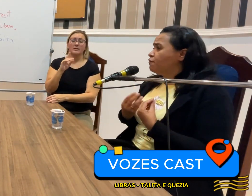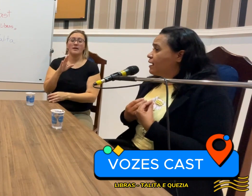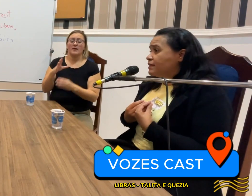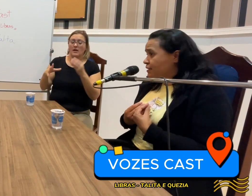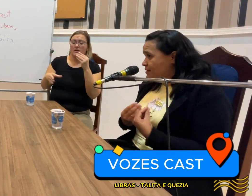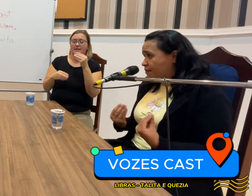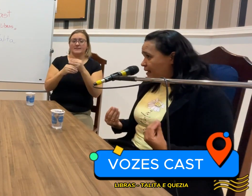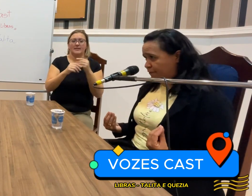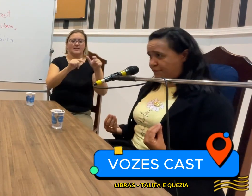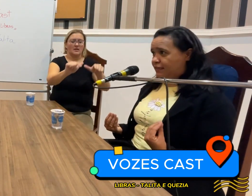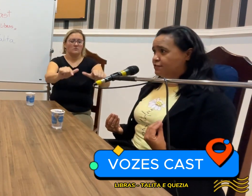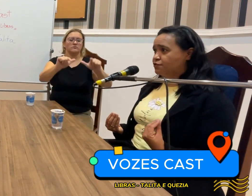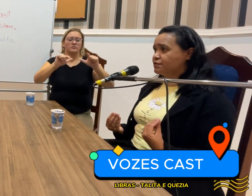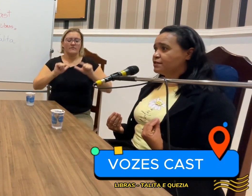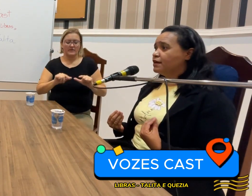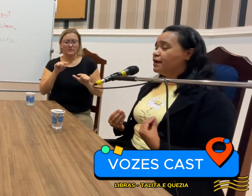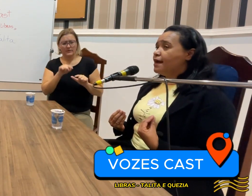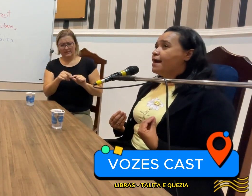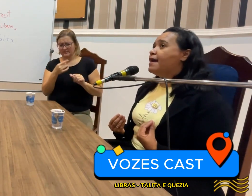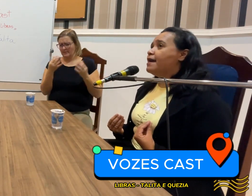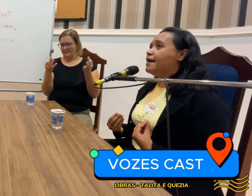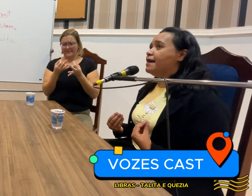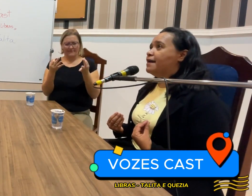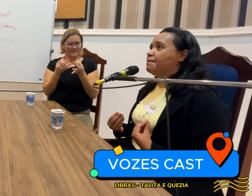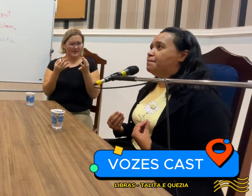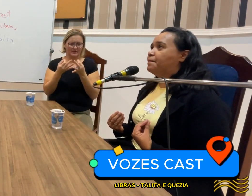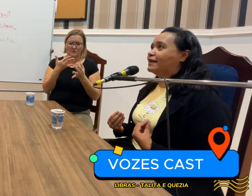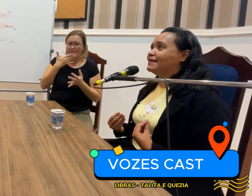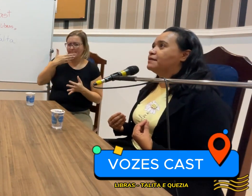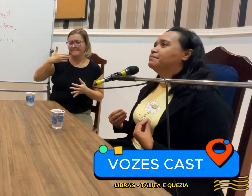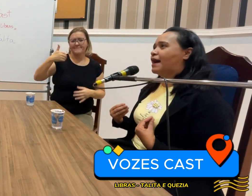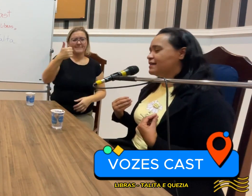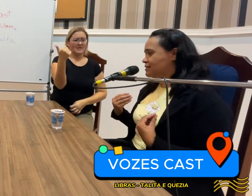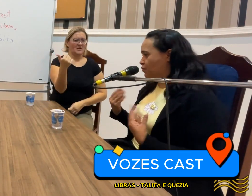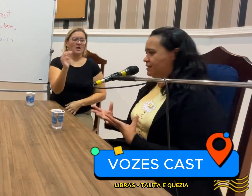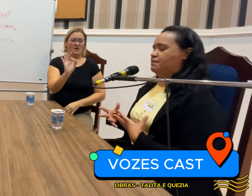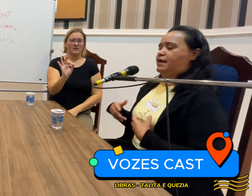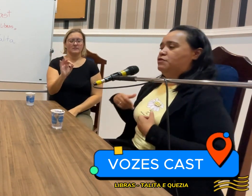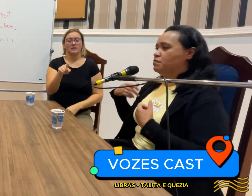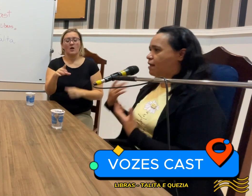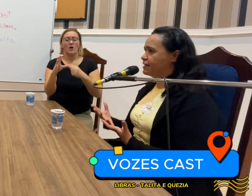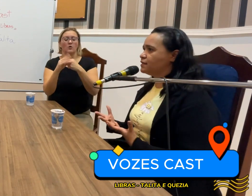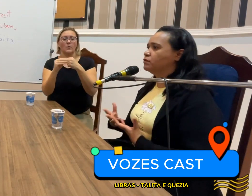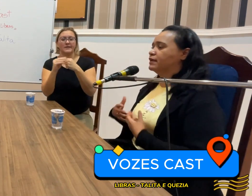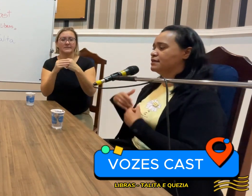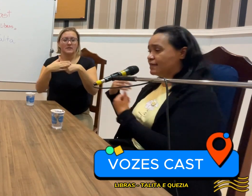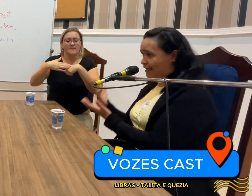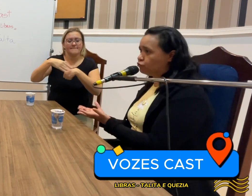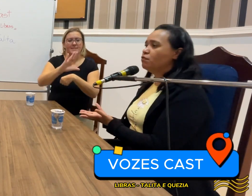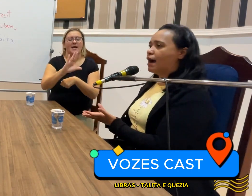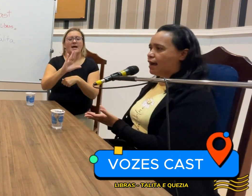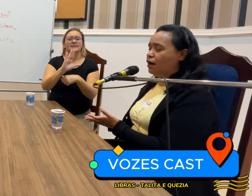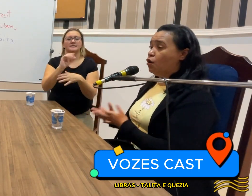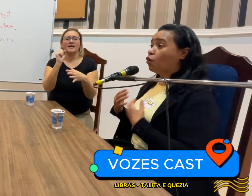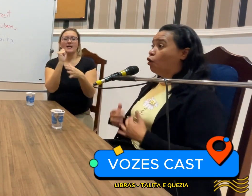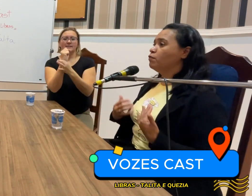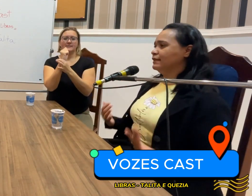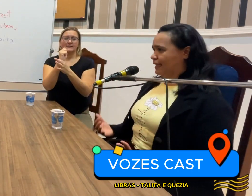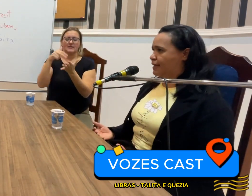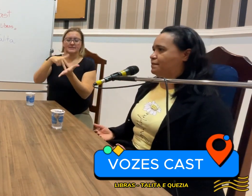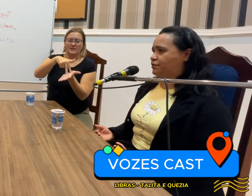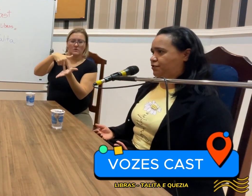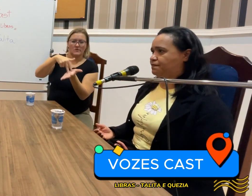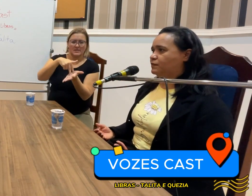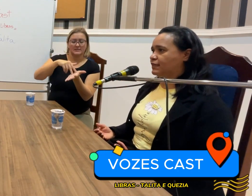isso só vai me trazer benefícios. Exatamente. Para ter mais conhecimento e mais segurança em atuar